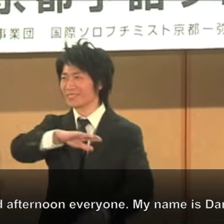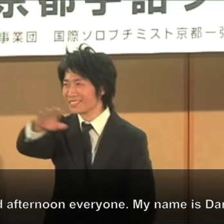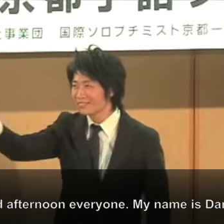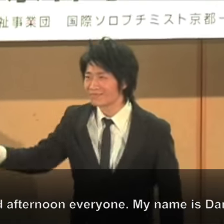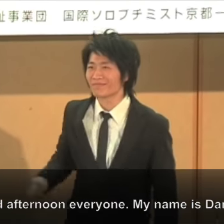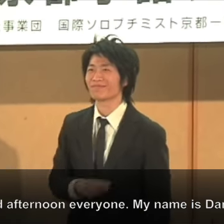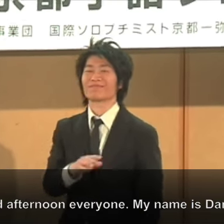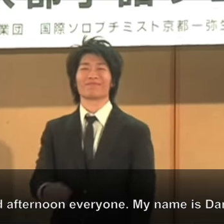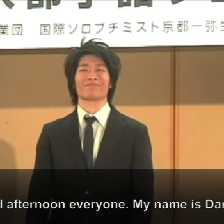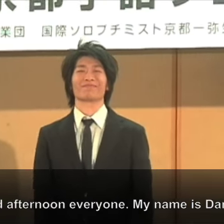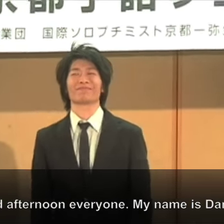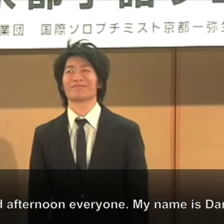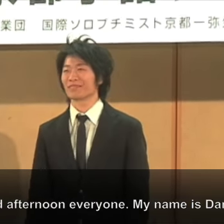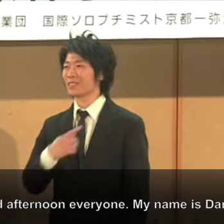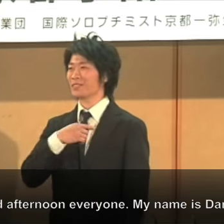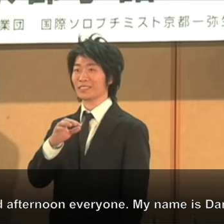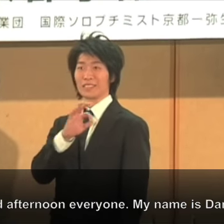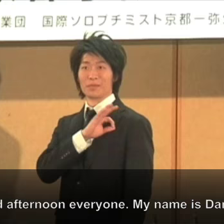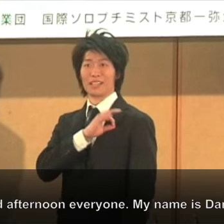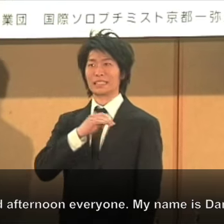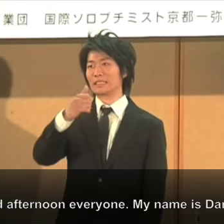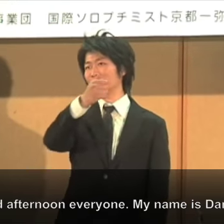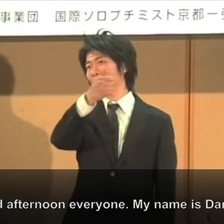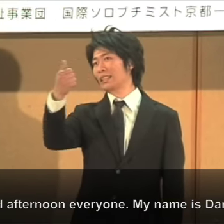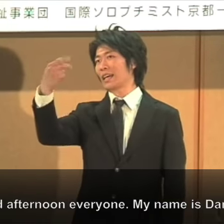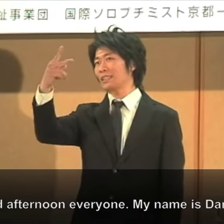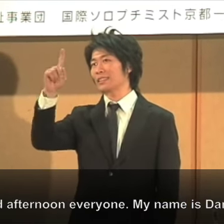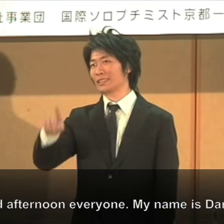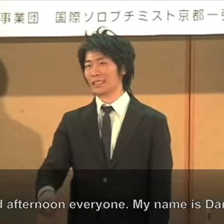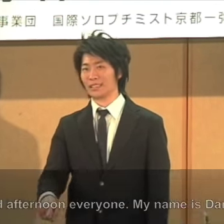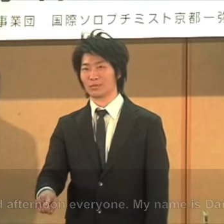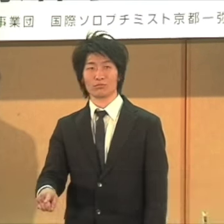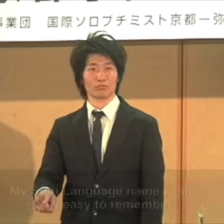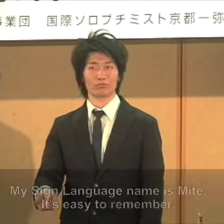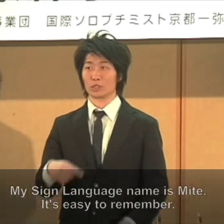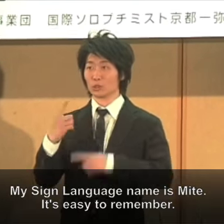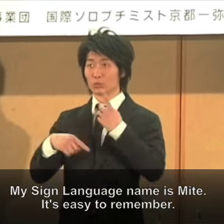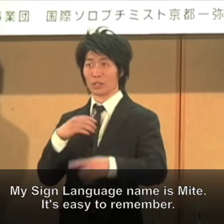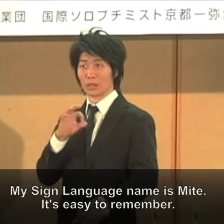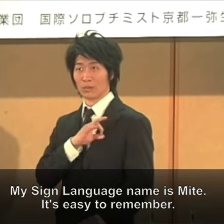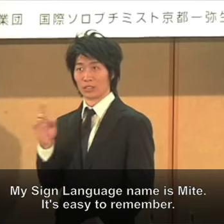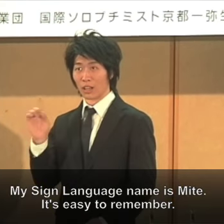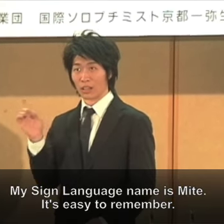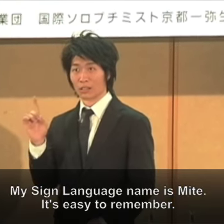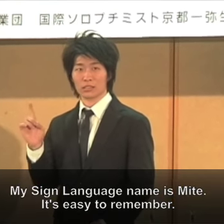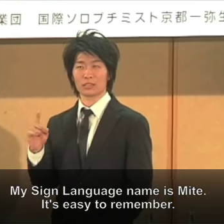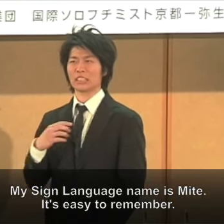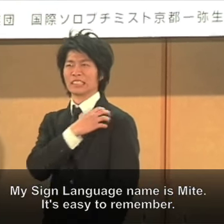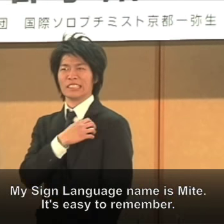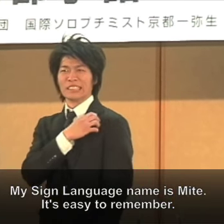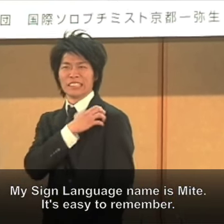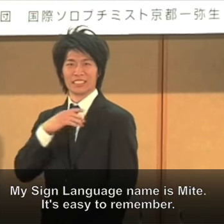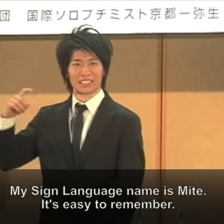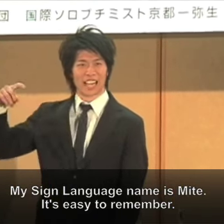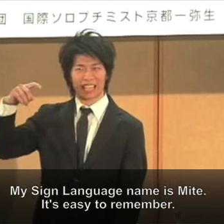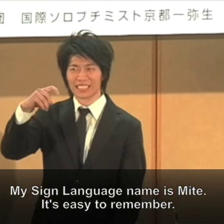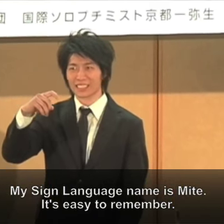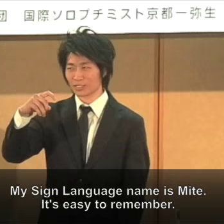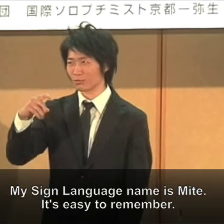はい、皆さんこんにちは。私の名前はダニーと申します。シワの名前はダニー、ダニーです